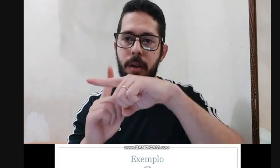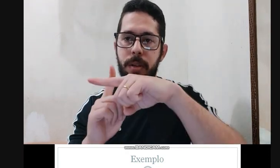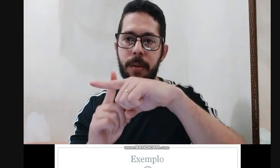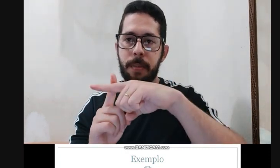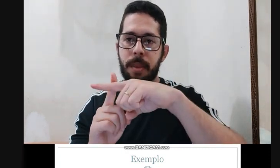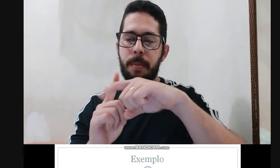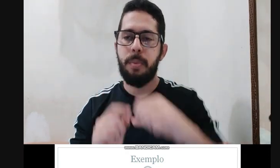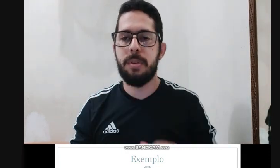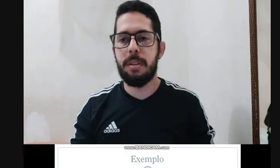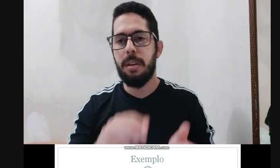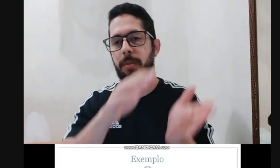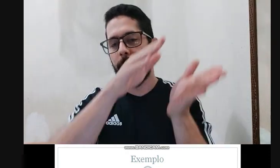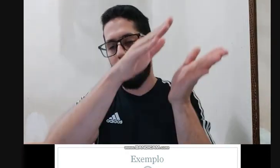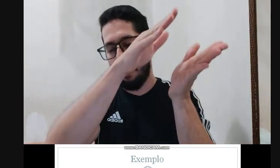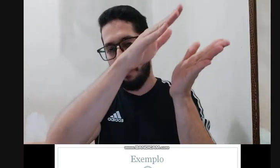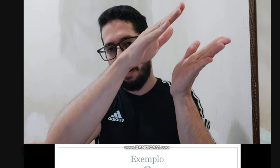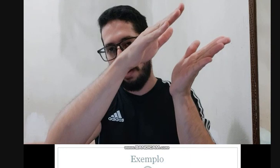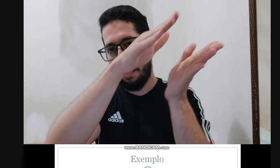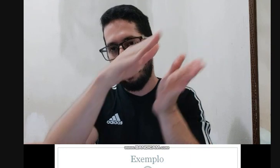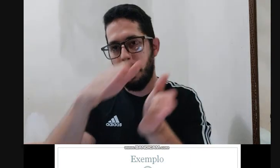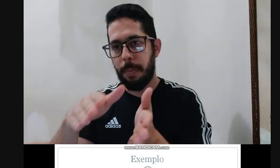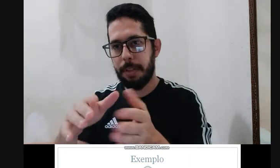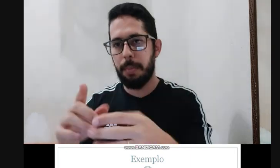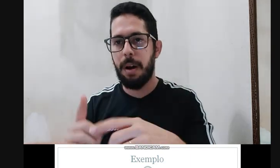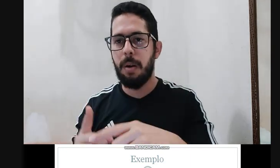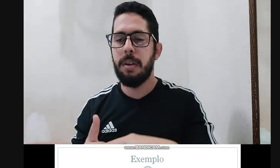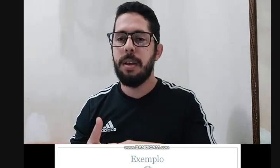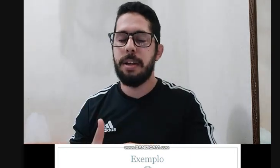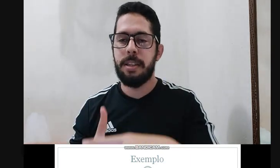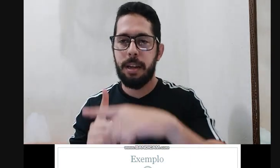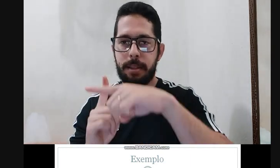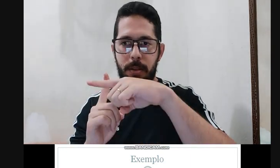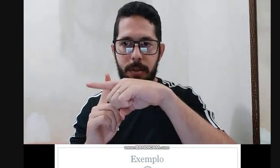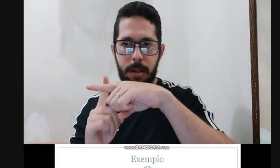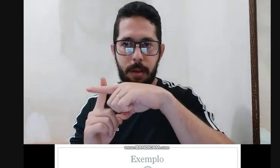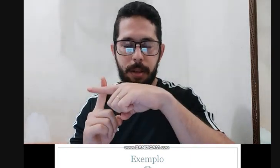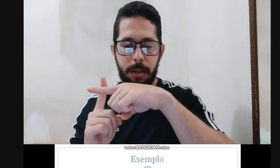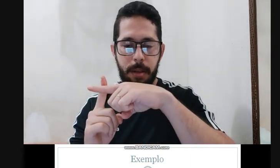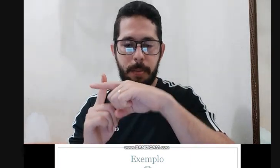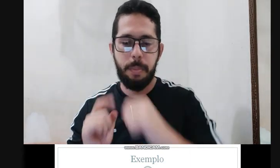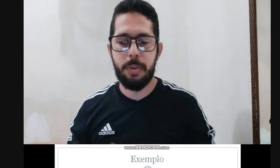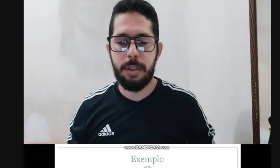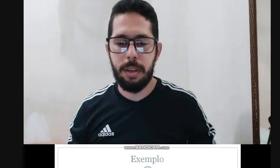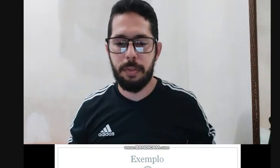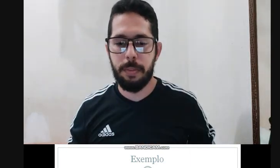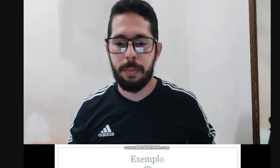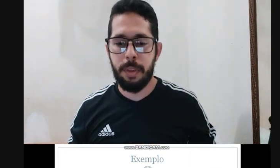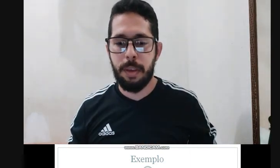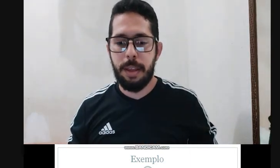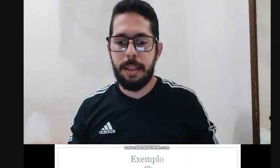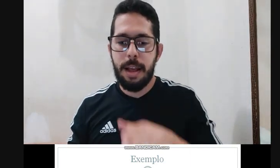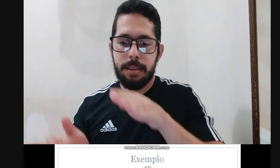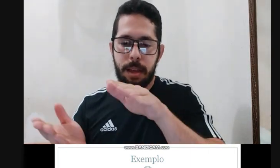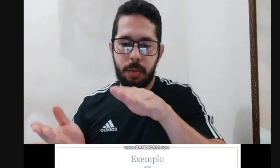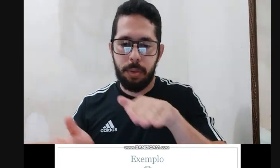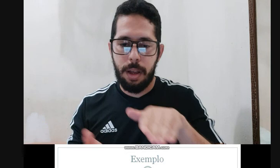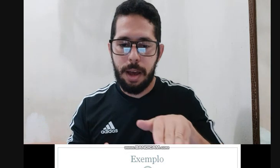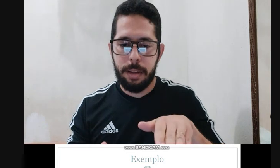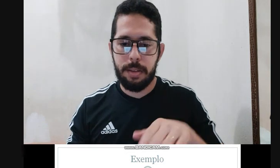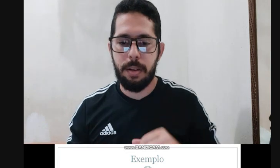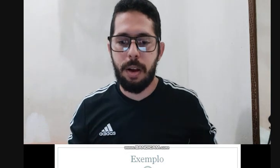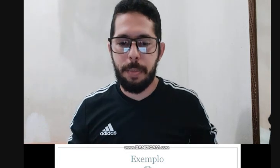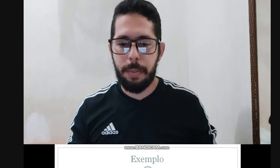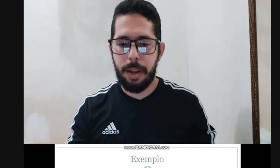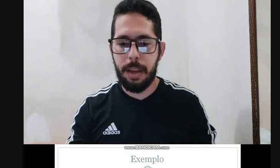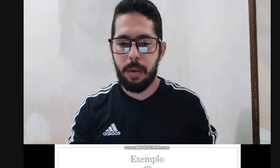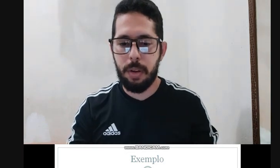um sinal de positivo. Porque, como eu falei, diagonal principal, a gente acrescenta o sinal de positivo. Nas